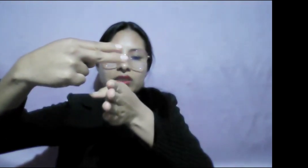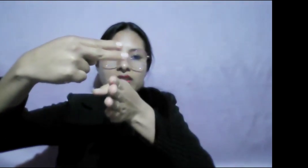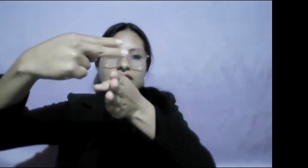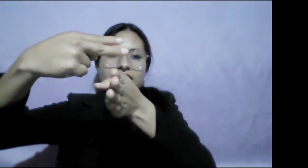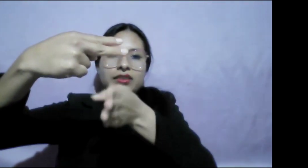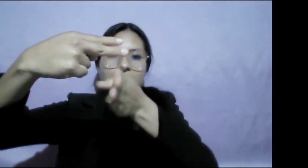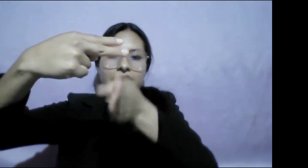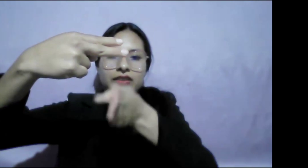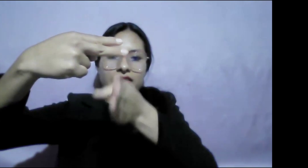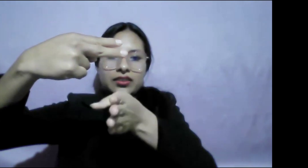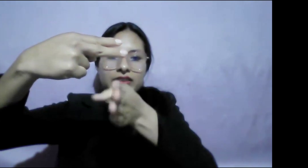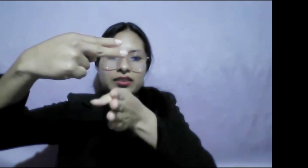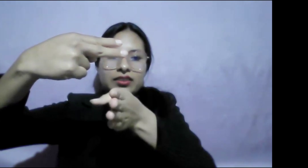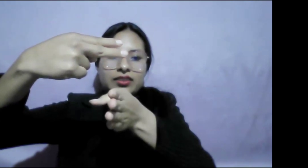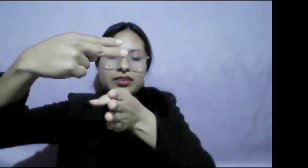estuviéramos